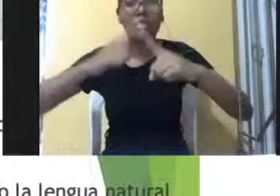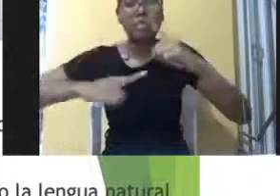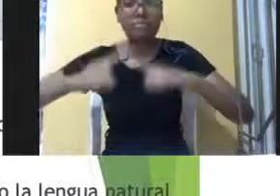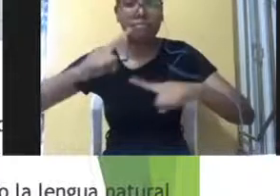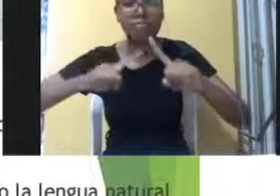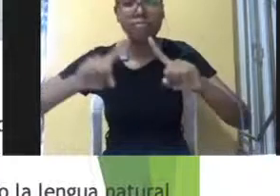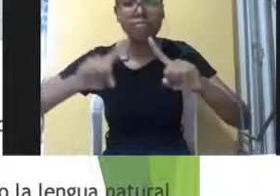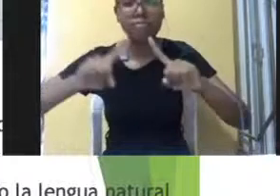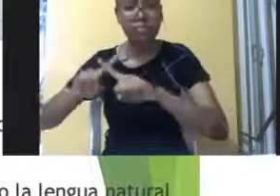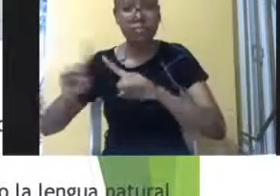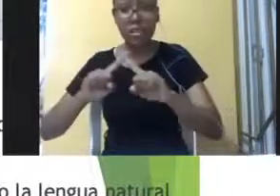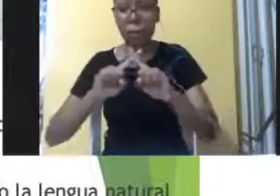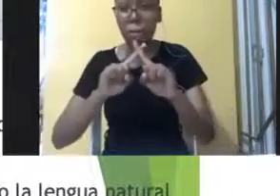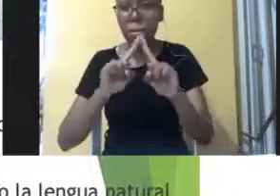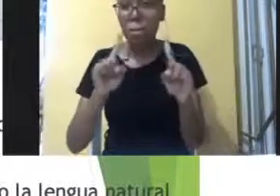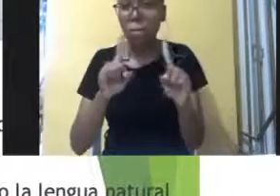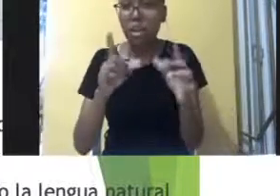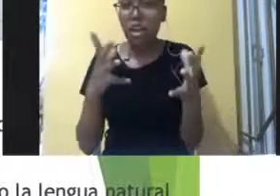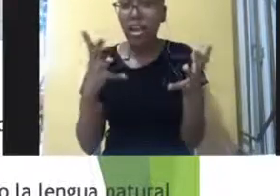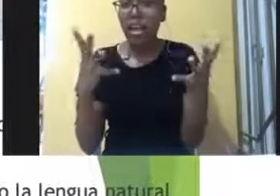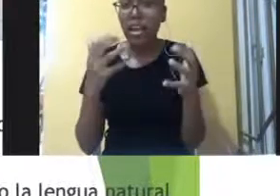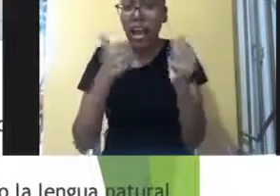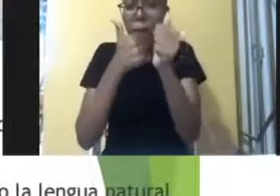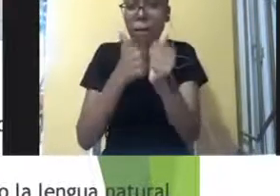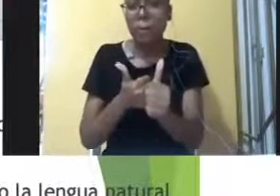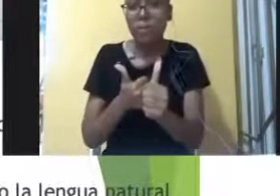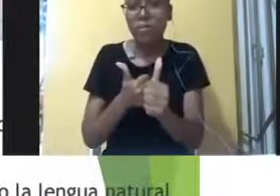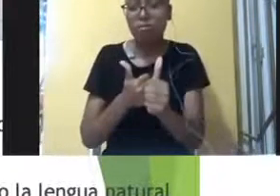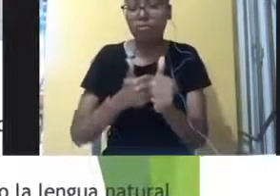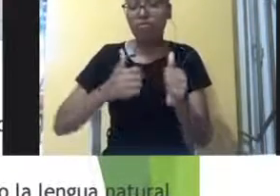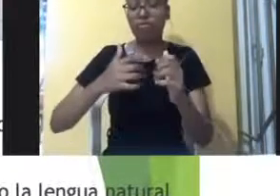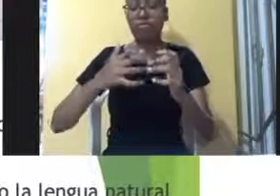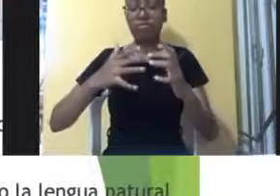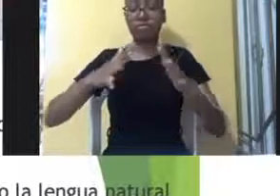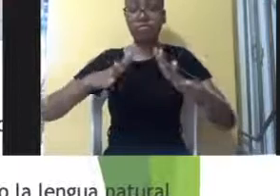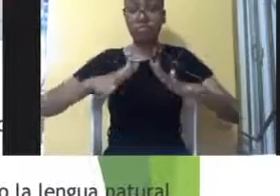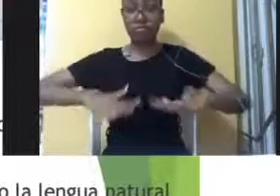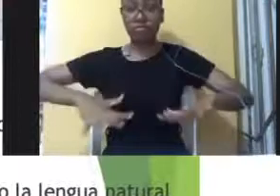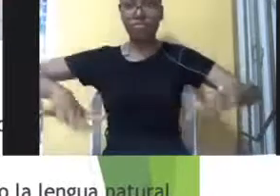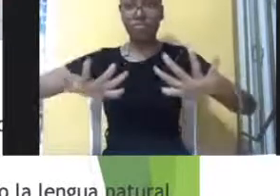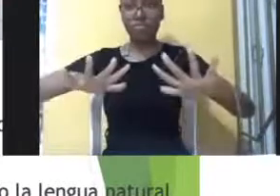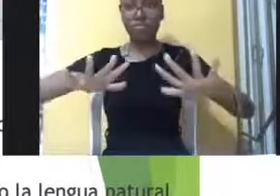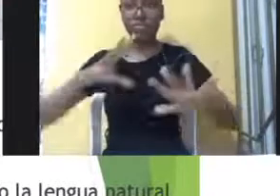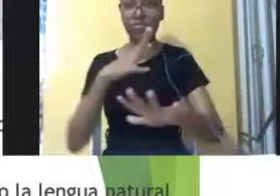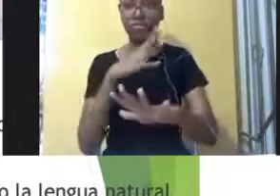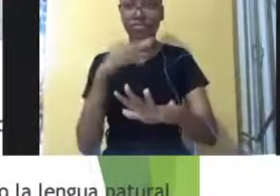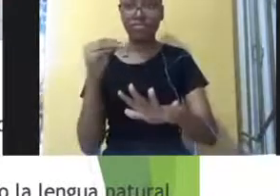lo que la compone es la parte visual y espacial, porque al final de cuentas son personas sordas